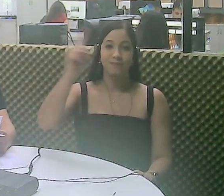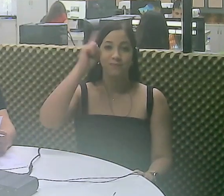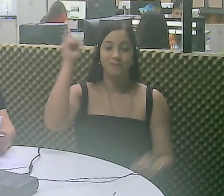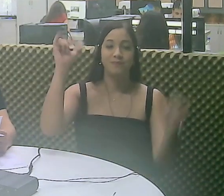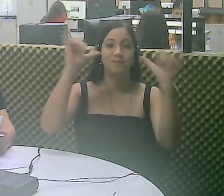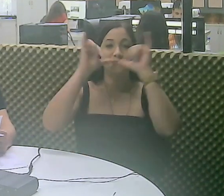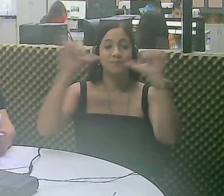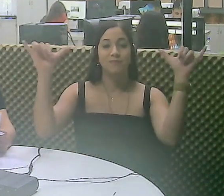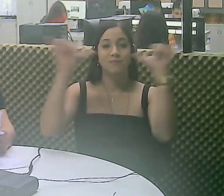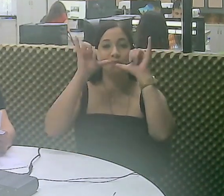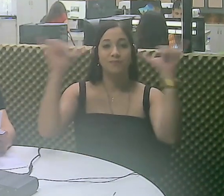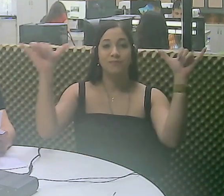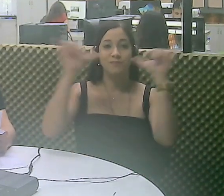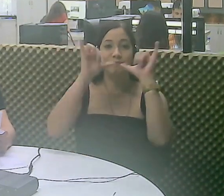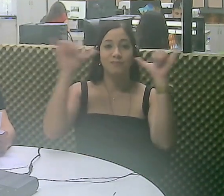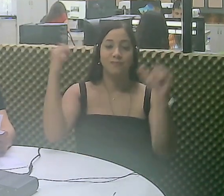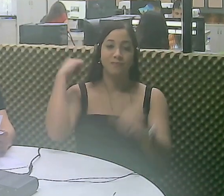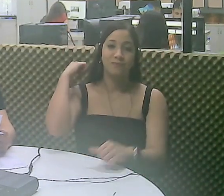Giro de